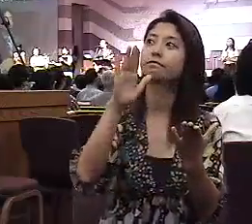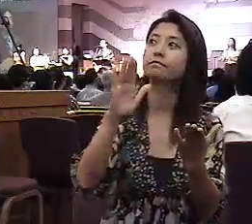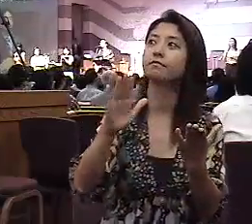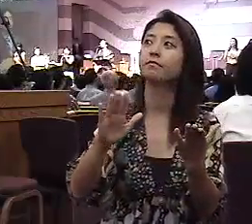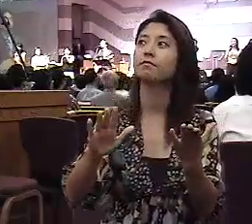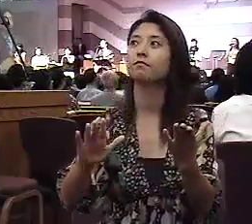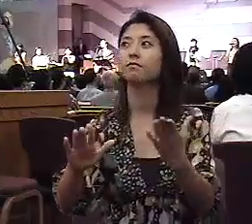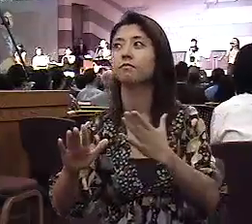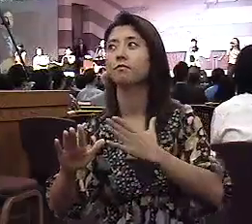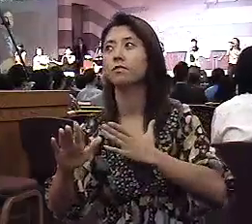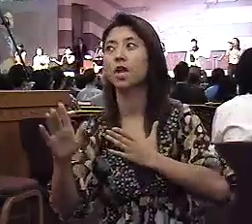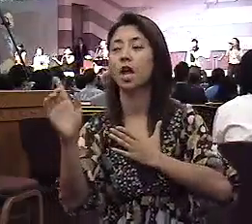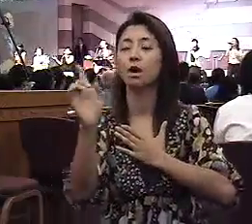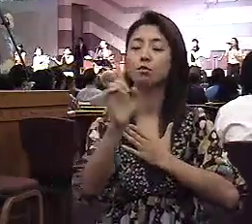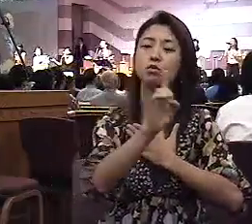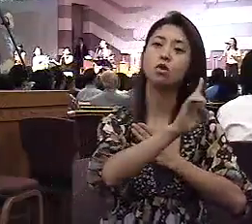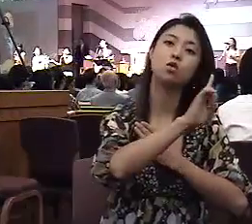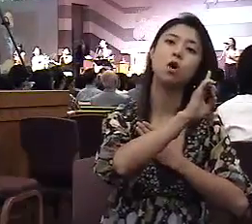올라가십시오.